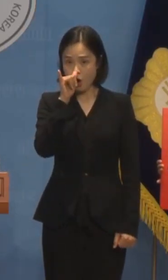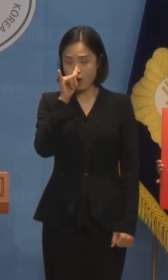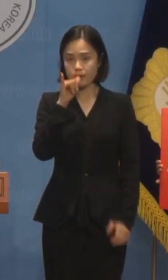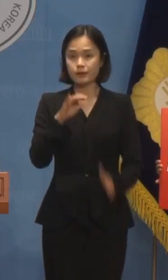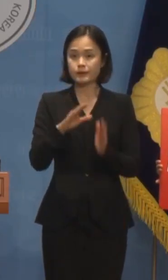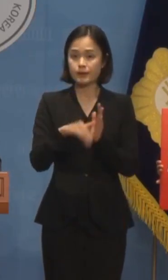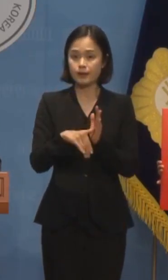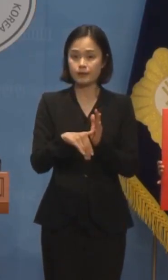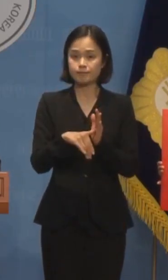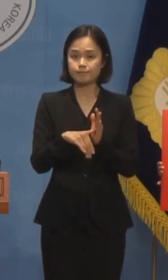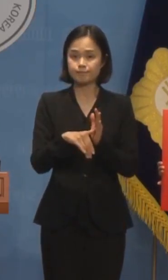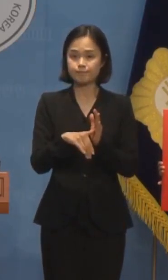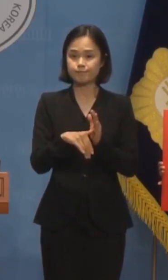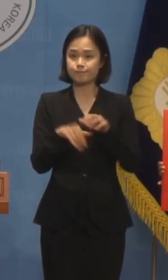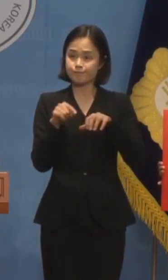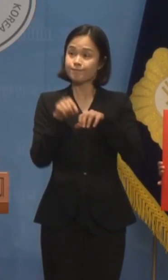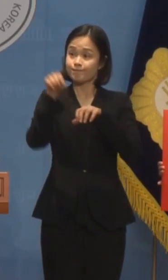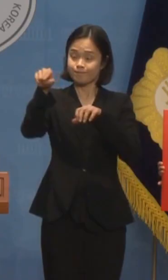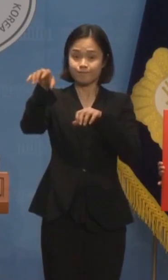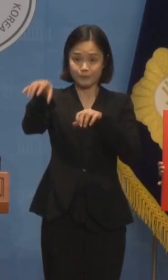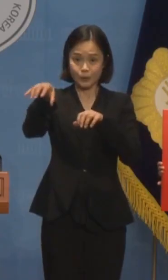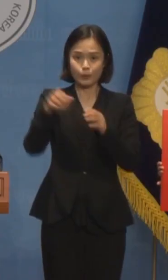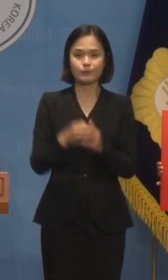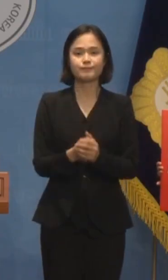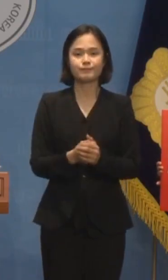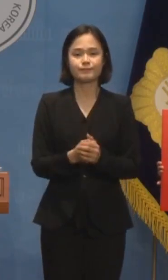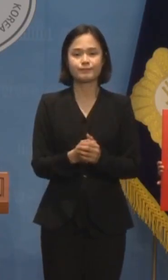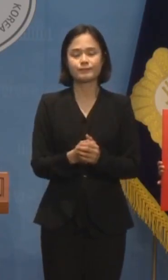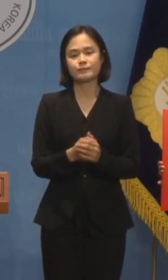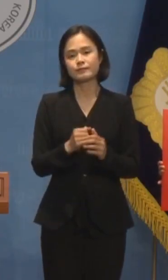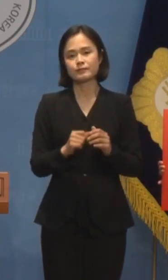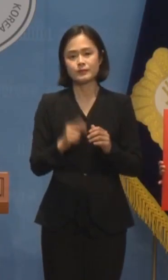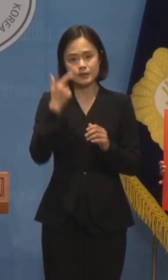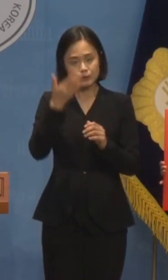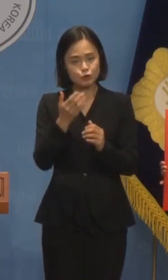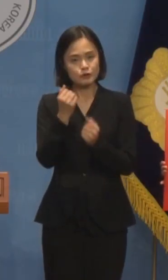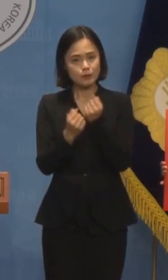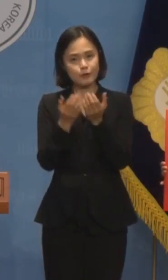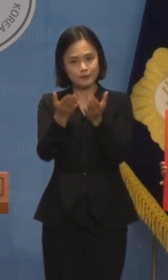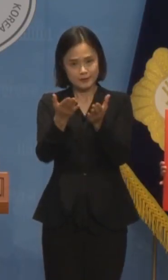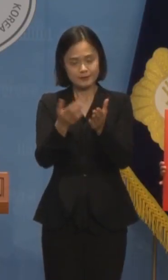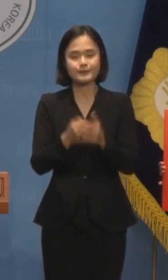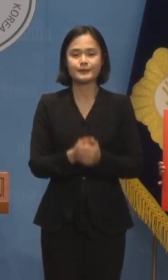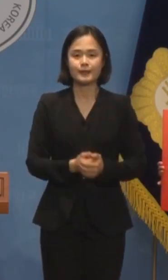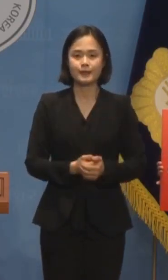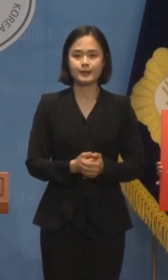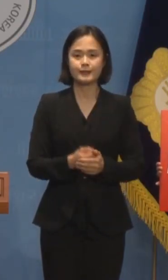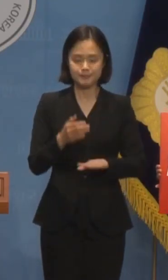있으시면 저희들이 백브리핑을 통해서 질문에 답하도록 하겠습니다. 감사합니다.